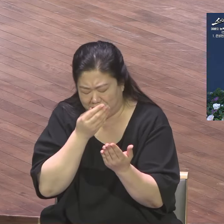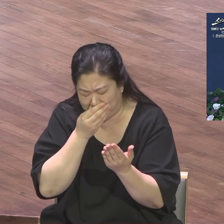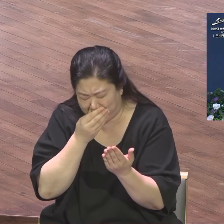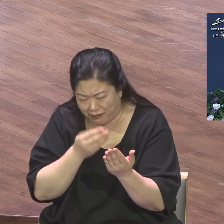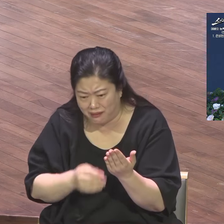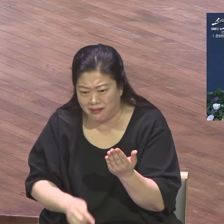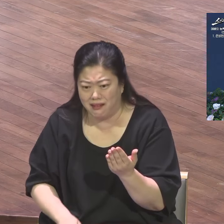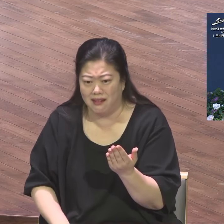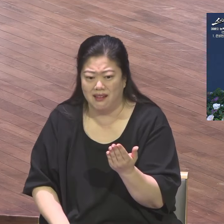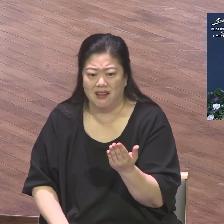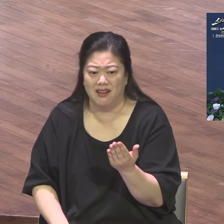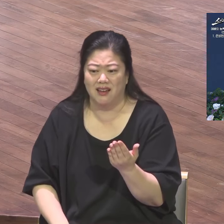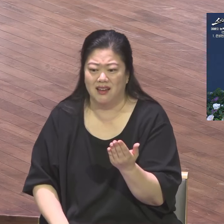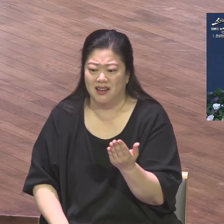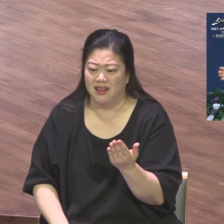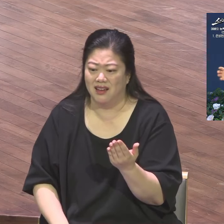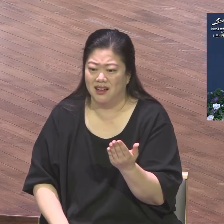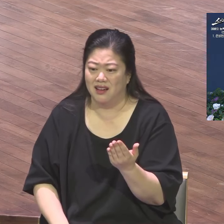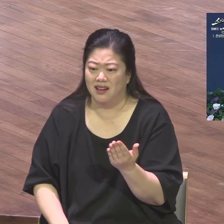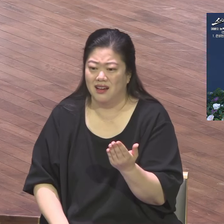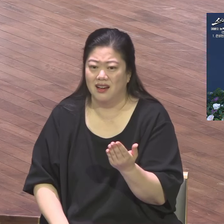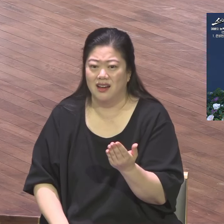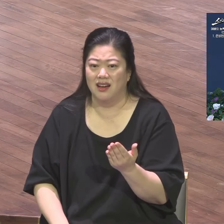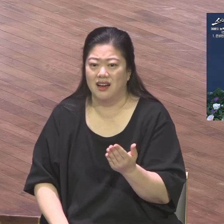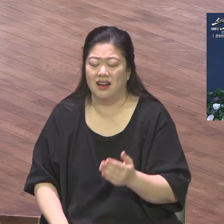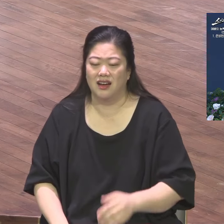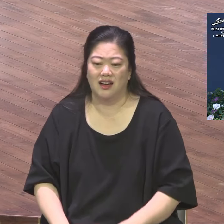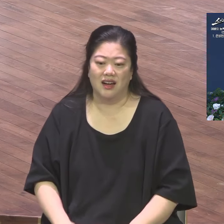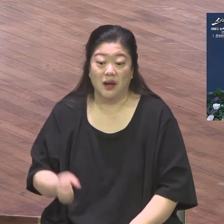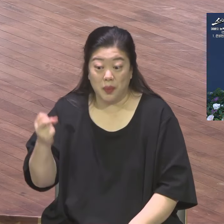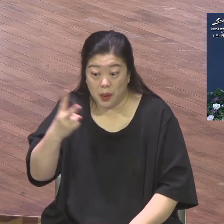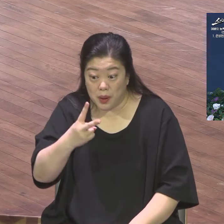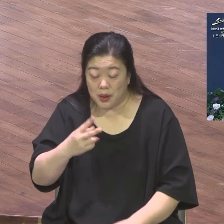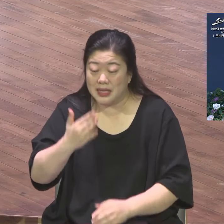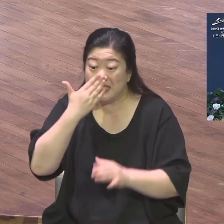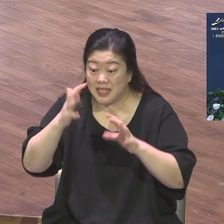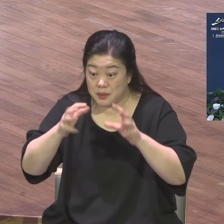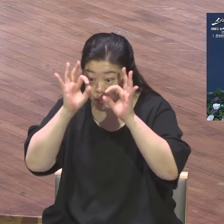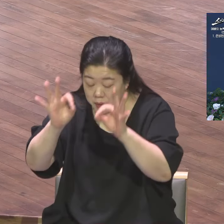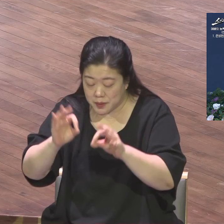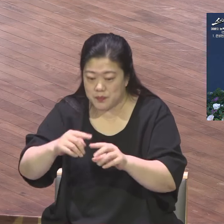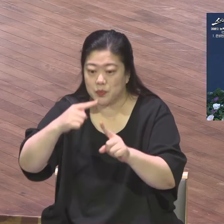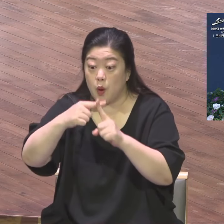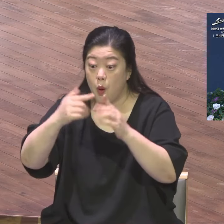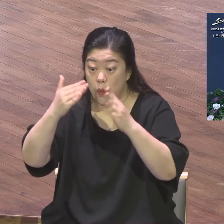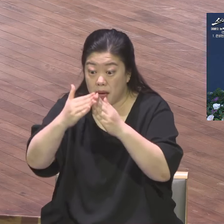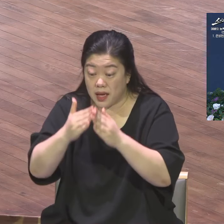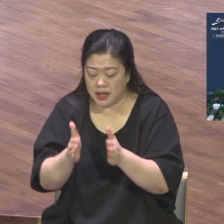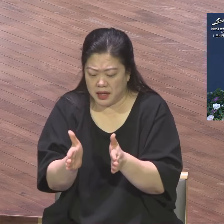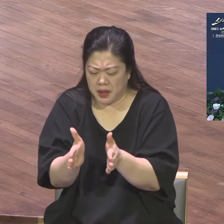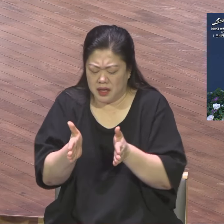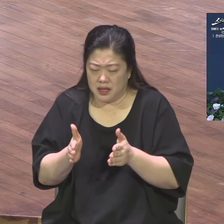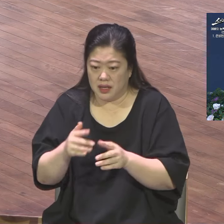성전으로 계단 똑같이 해놔야지 왜 넓게 만들고 좁게 만들고 왜 그렇게 만들었을까?